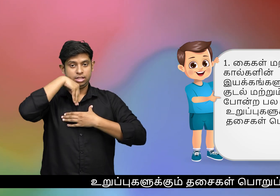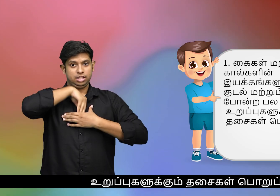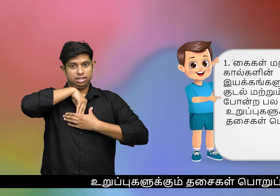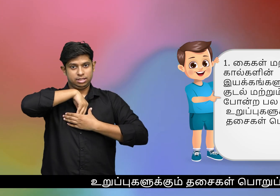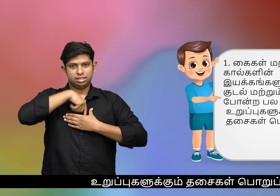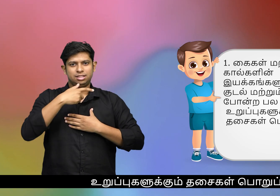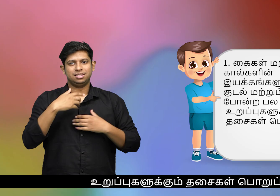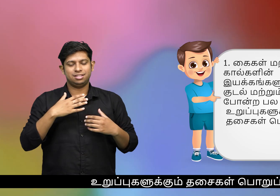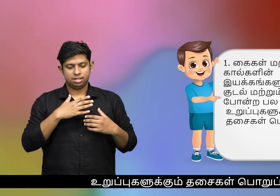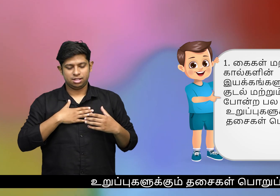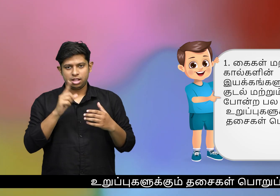பொறுப்பு.